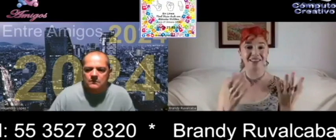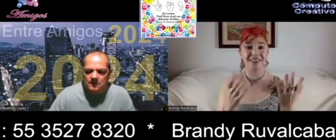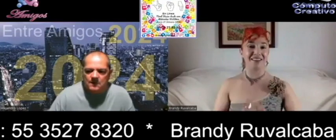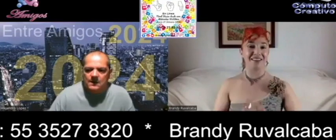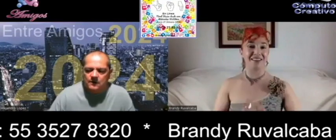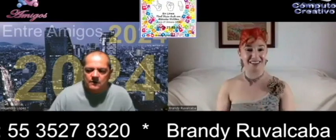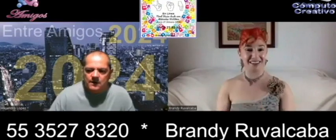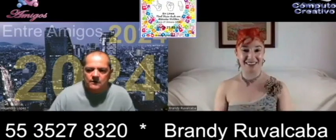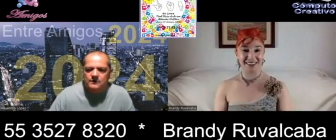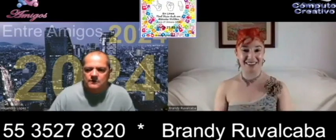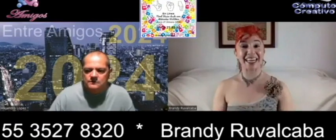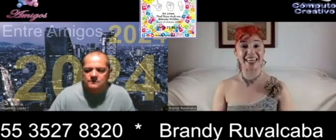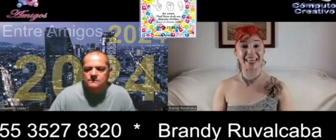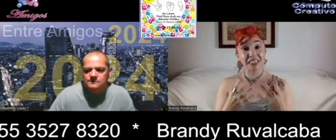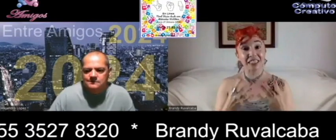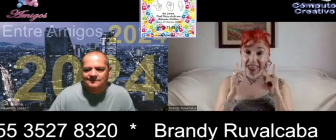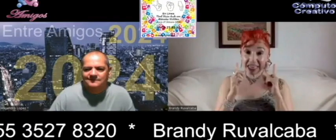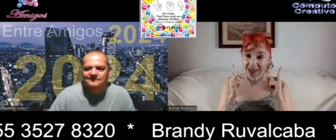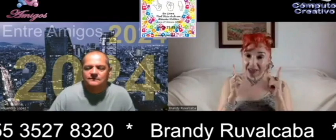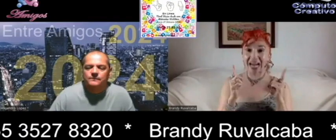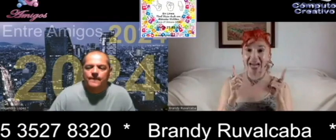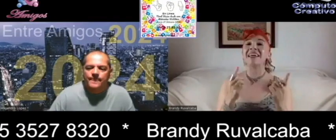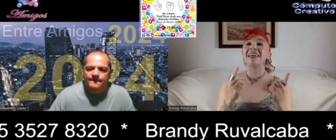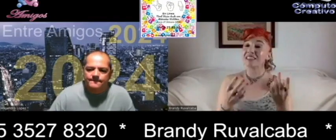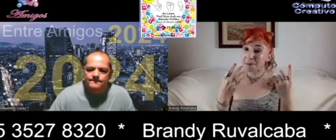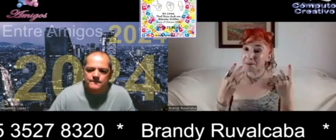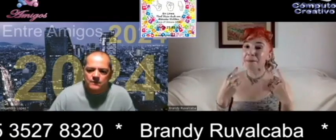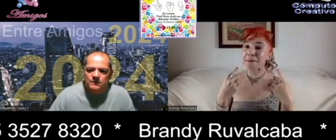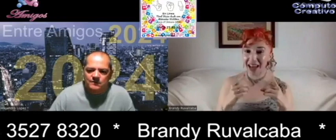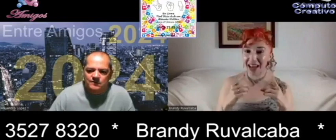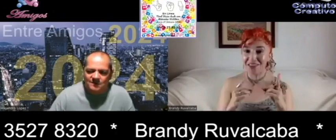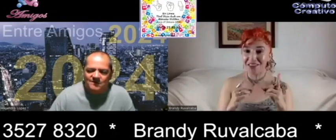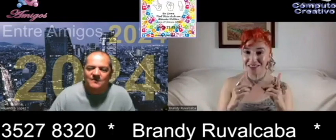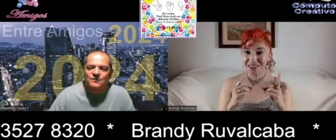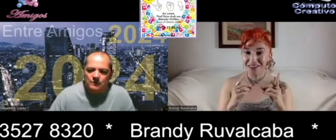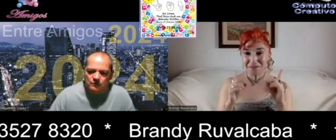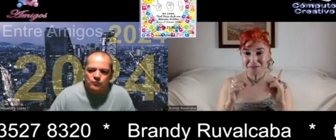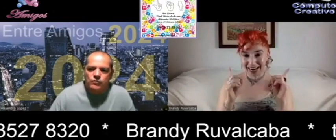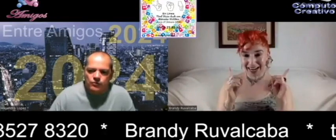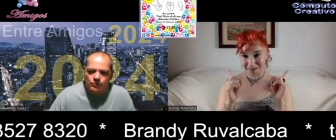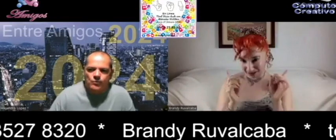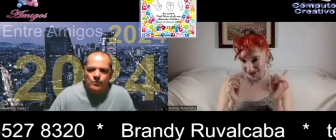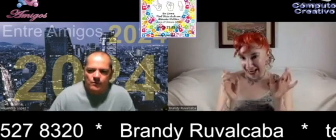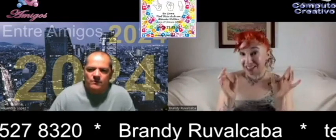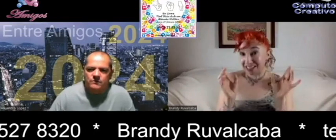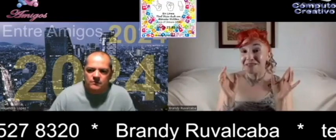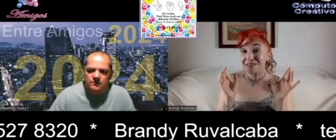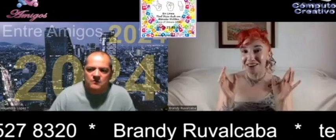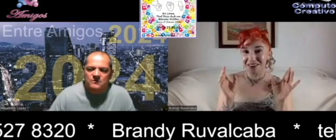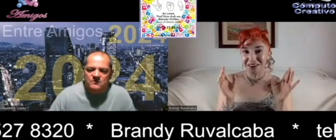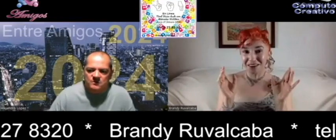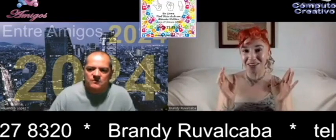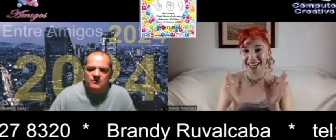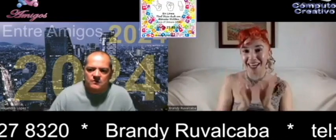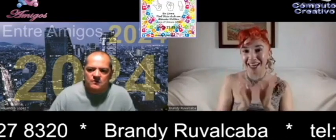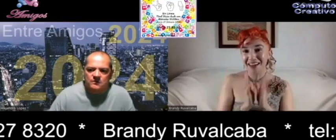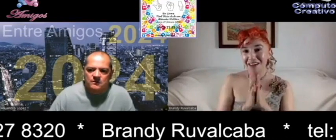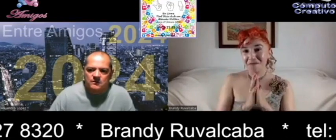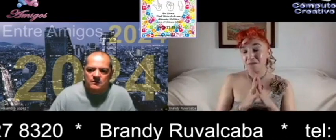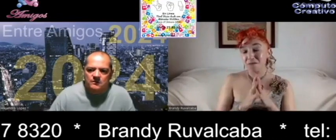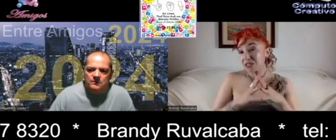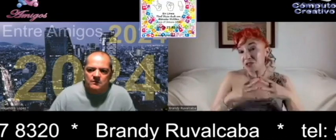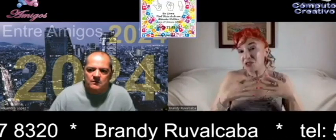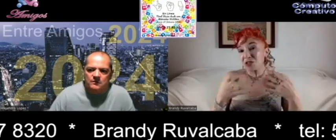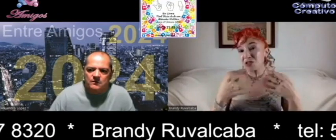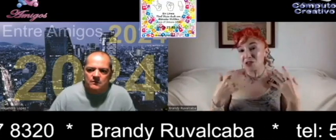necesiten claro, y a claro, quienes estén preparados para recibirlo, ¿no? Porque